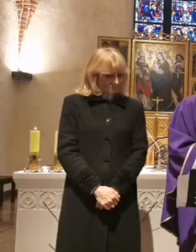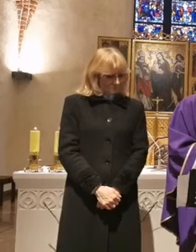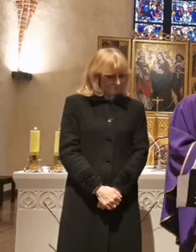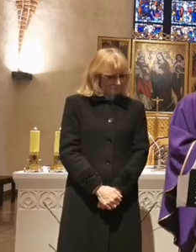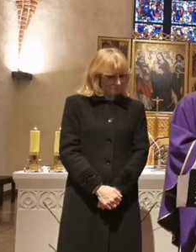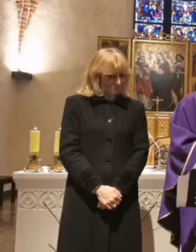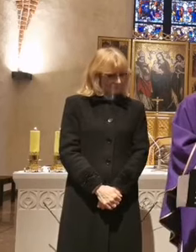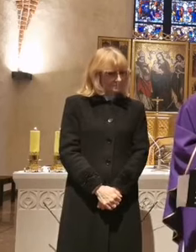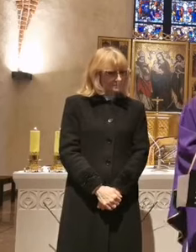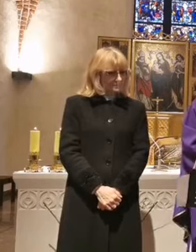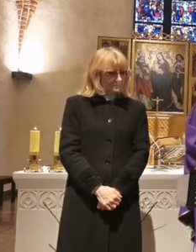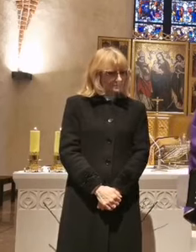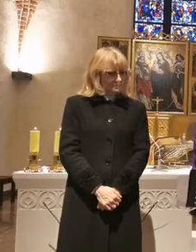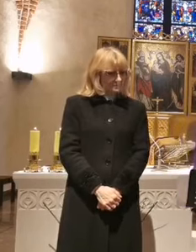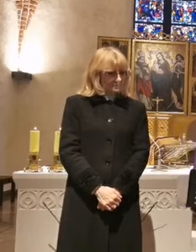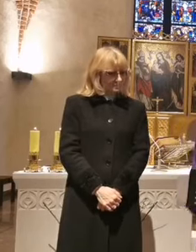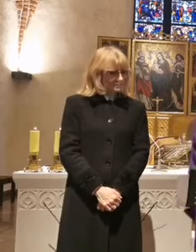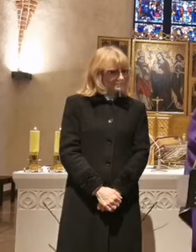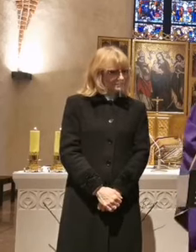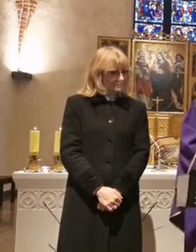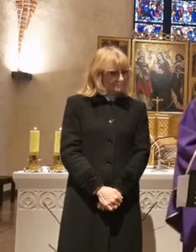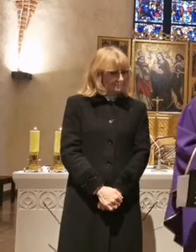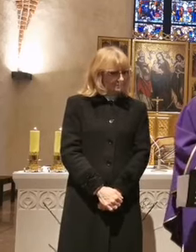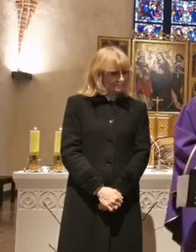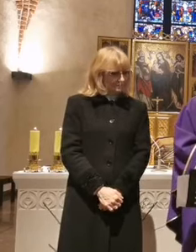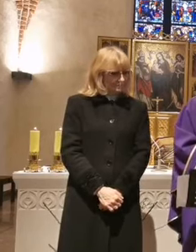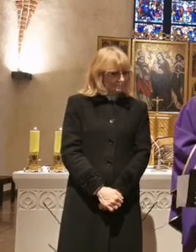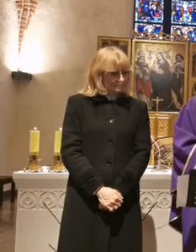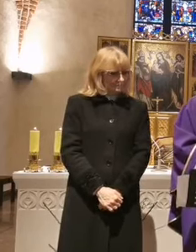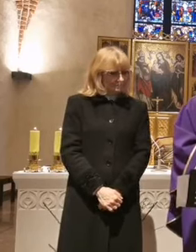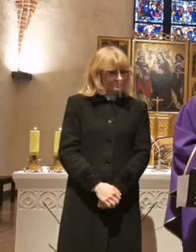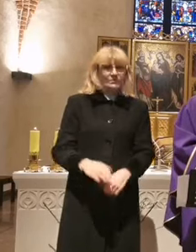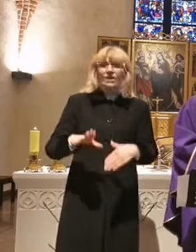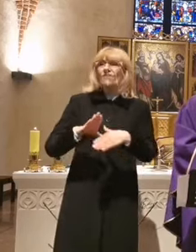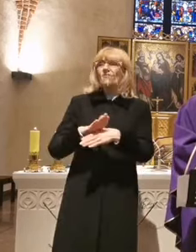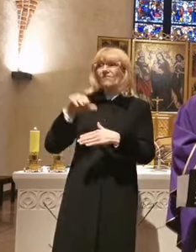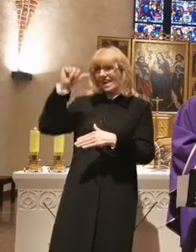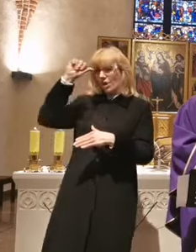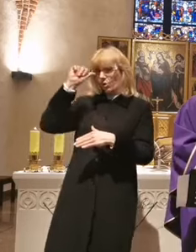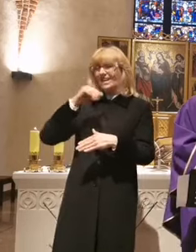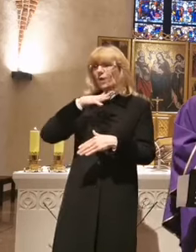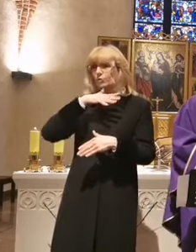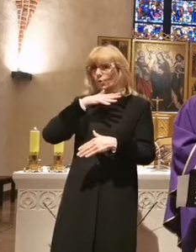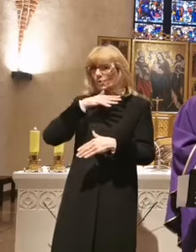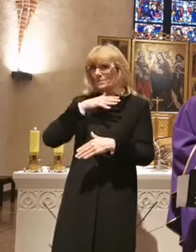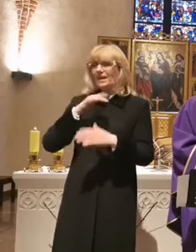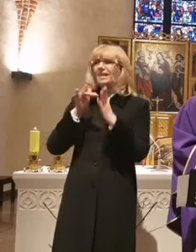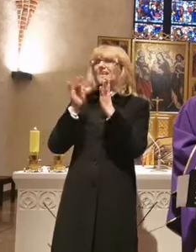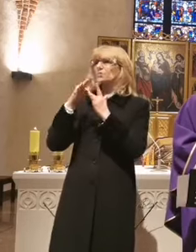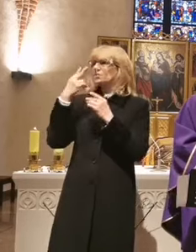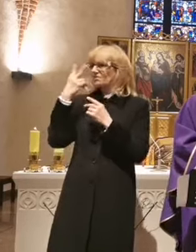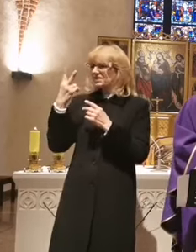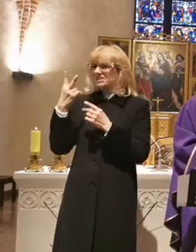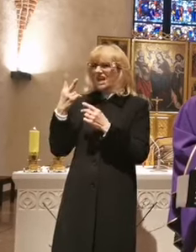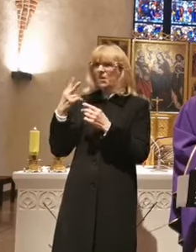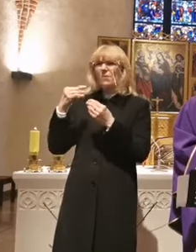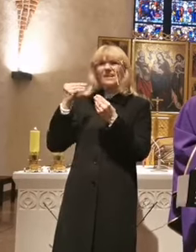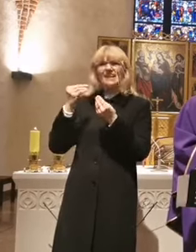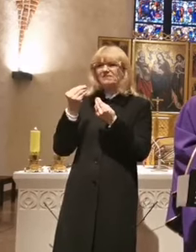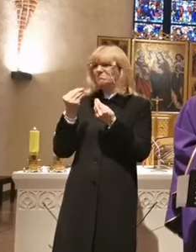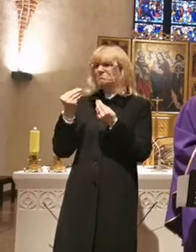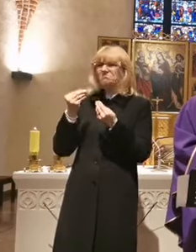ciò che è vera religione, di ciò che è vero culto. W Jerozolimie Jezus widział nadużywanie